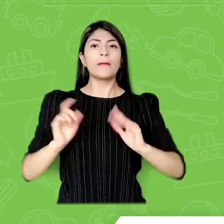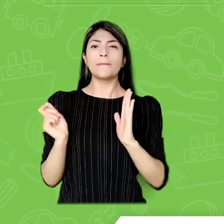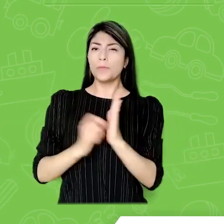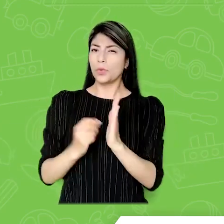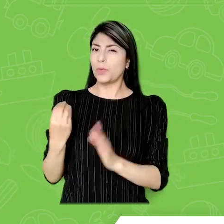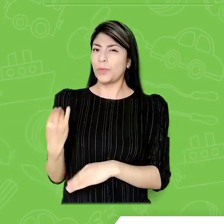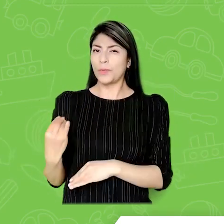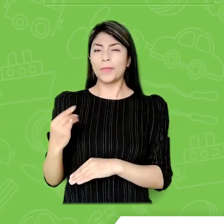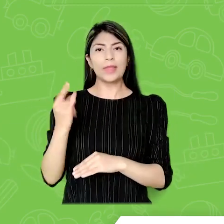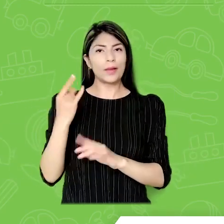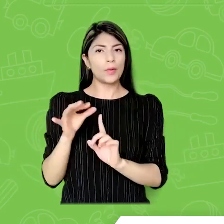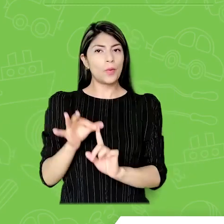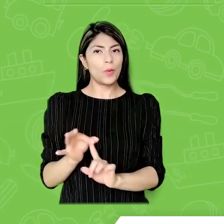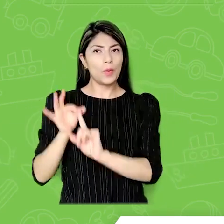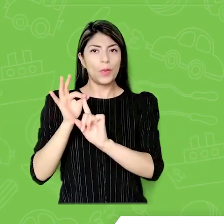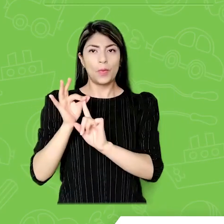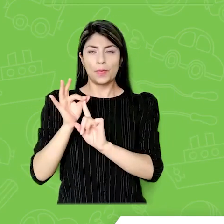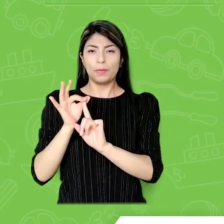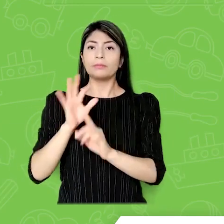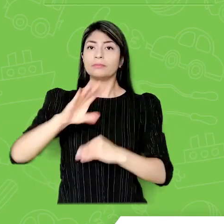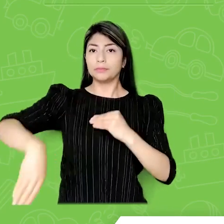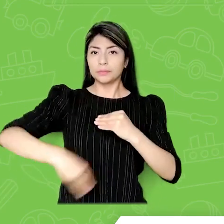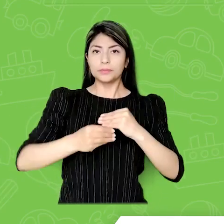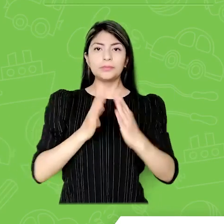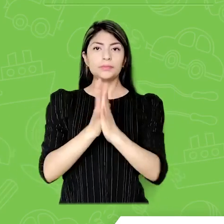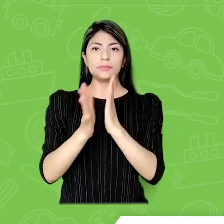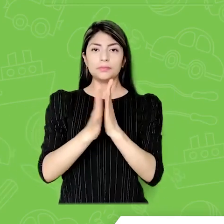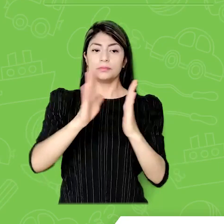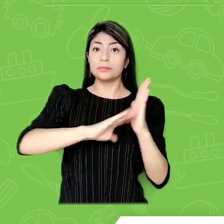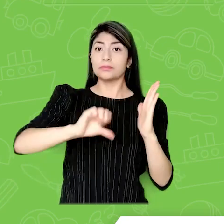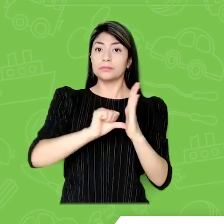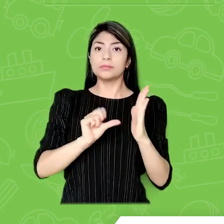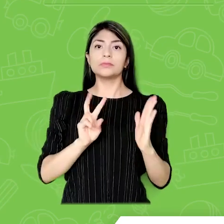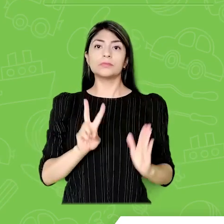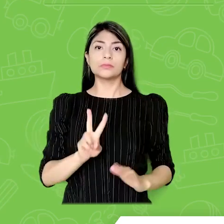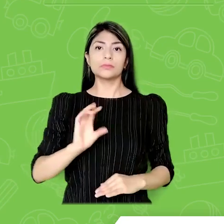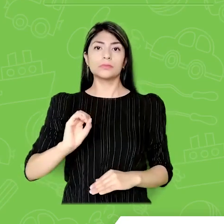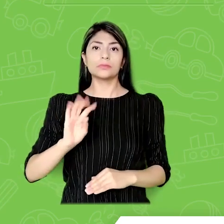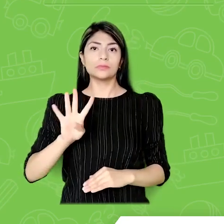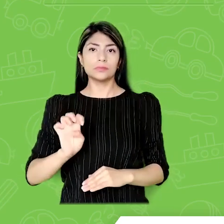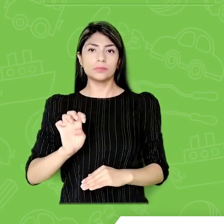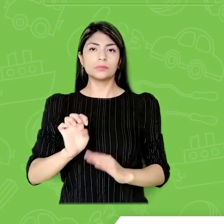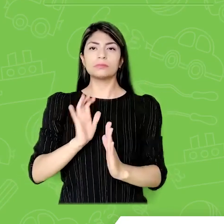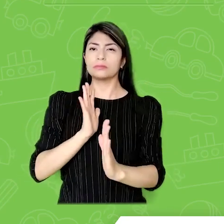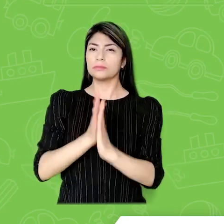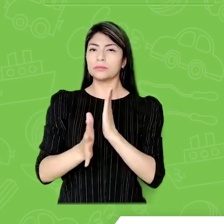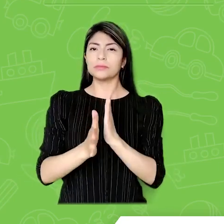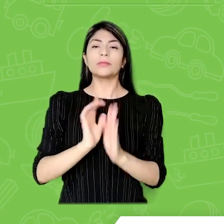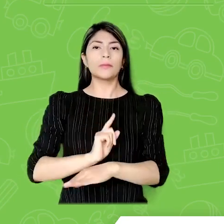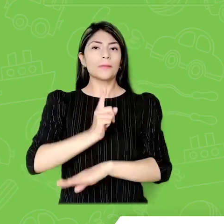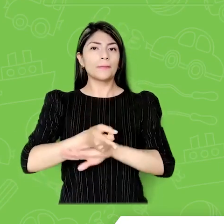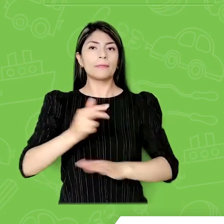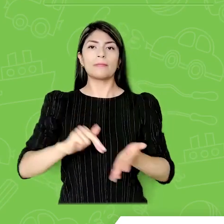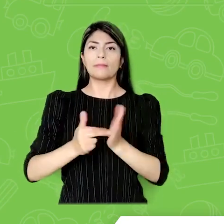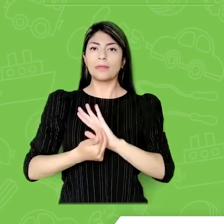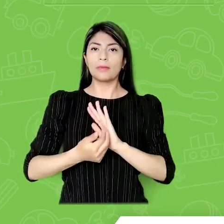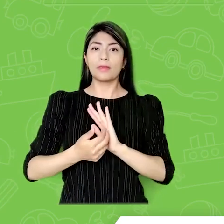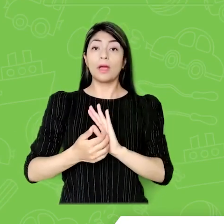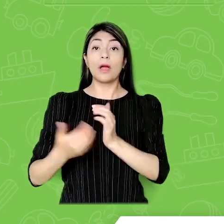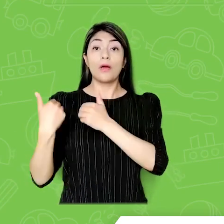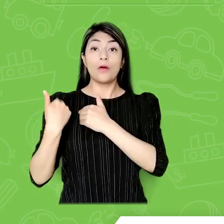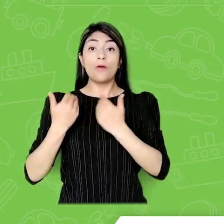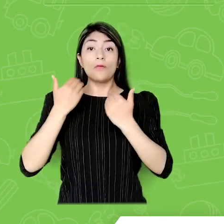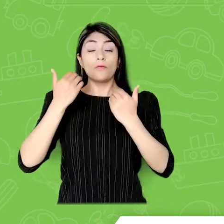las que tengan carácter especial. Además, el artículo 209 ibidem determina que la función administrativa